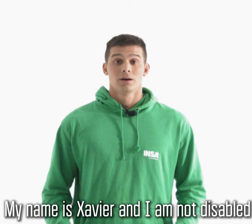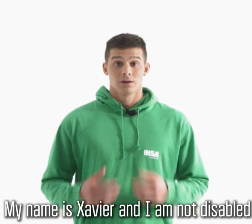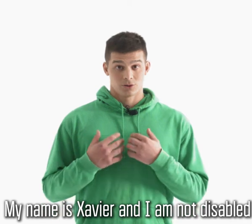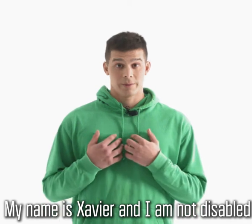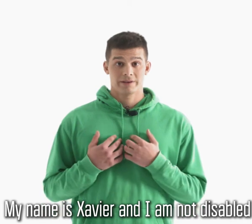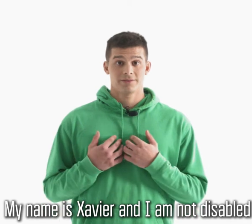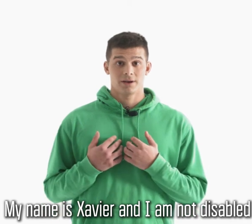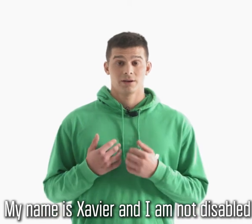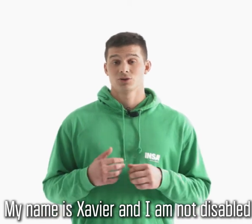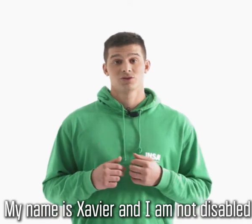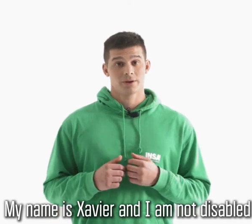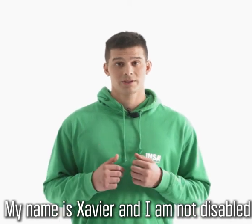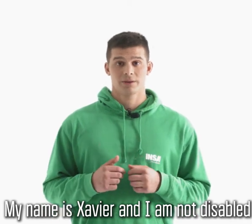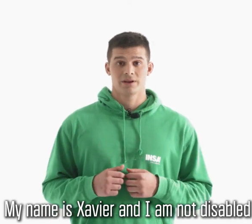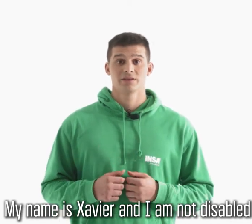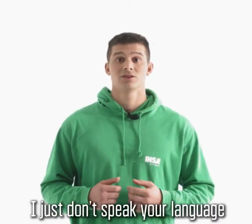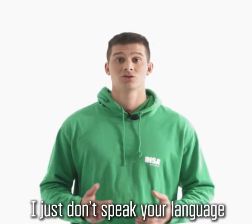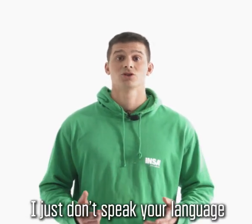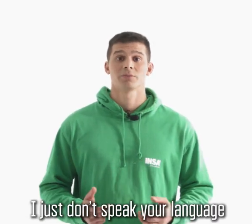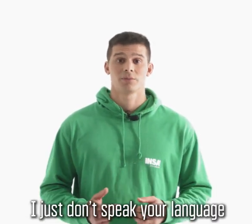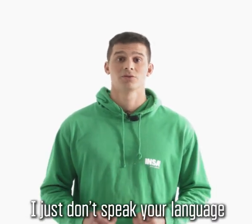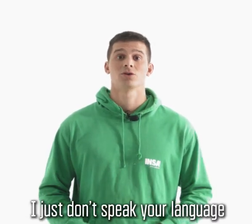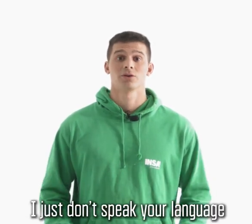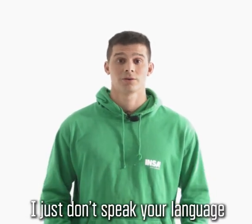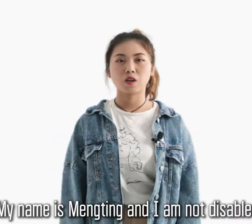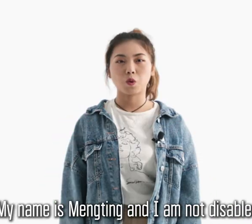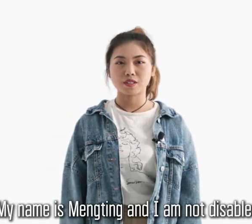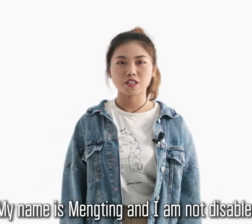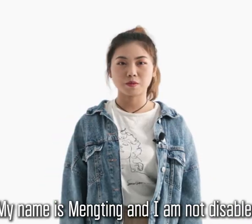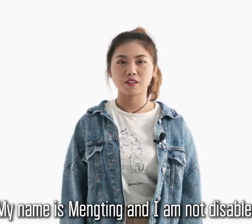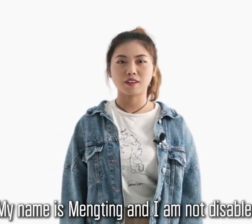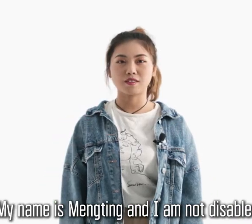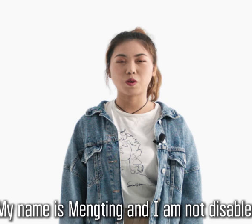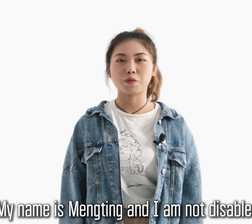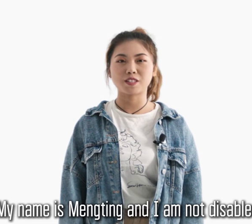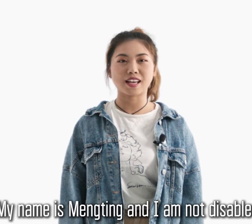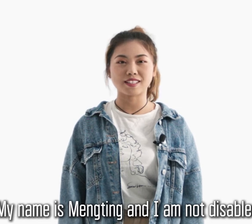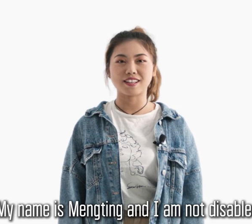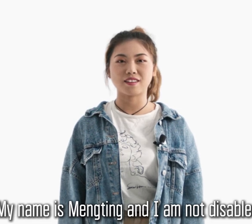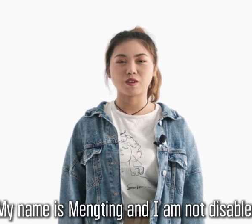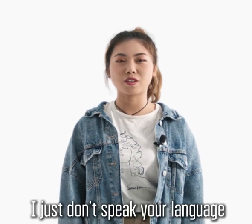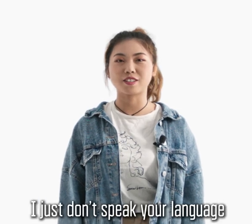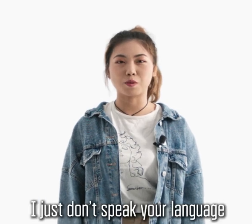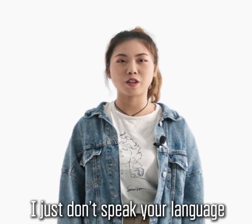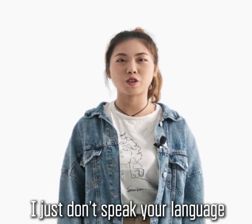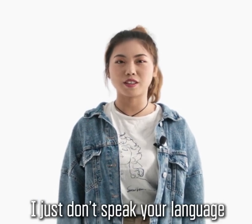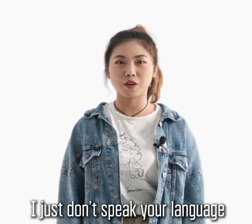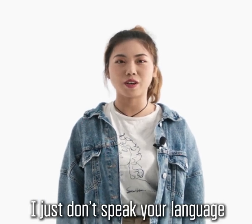Je m'appelle Xavier, je ne suis pas handicapé, c'est juste que je ne parle pas votre langue. Je m Shemonti, je ne suis pas un ancien, je ne vais pas dire votre langue.